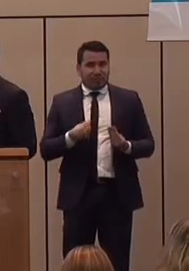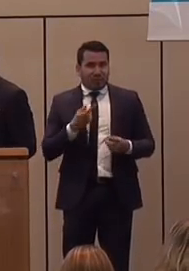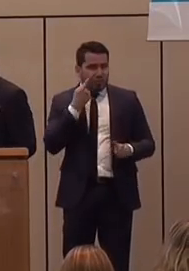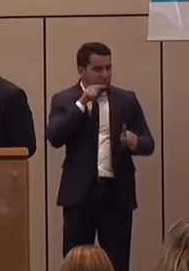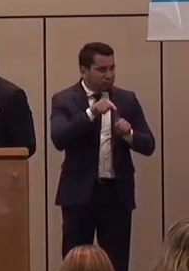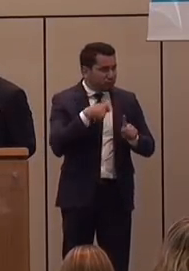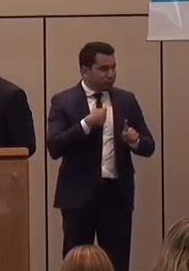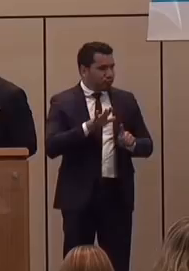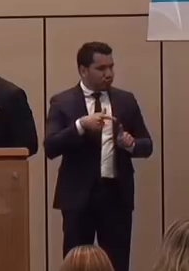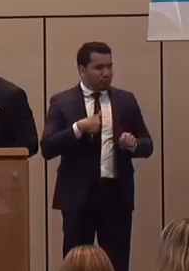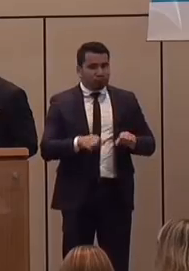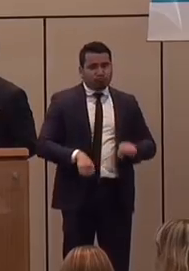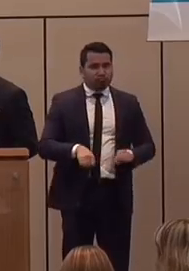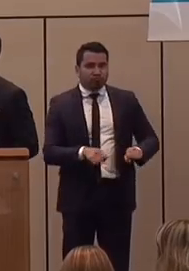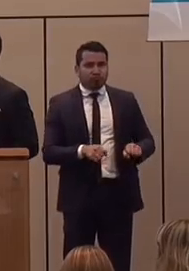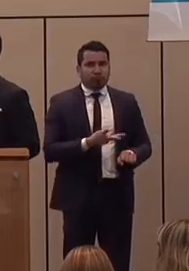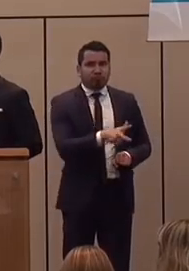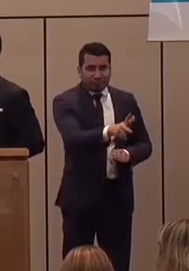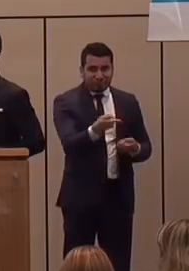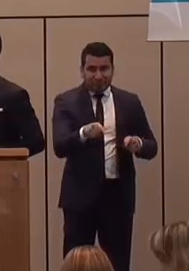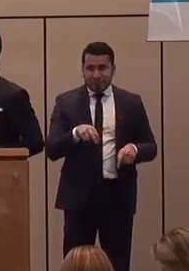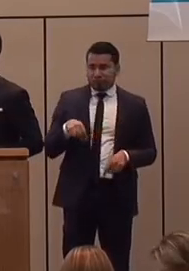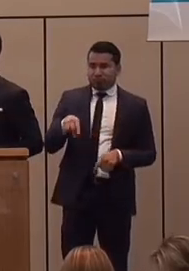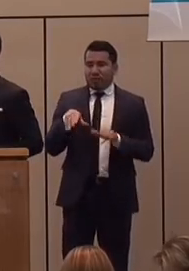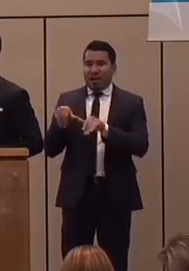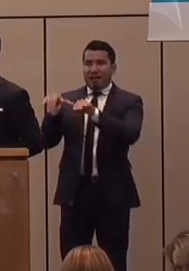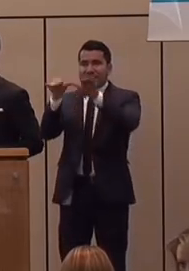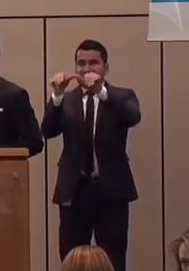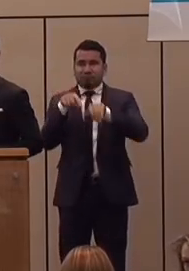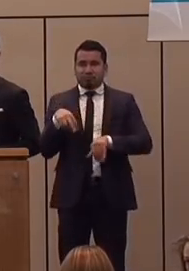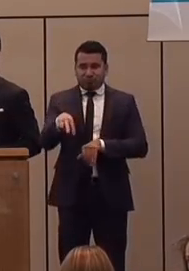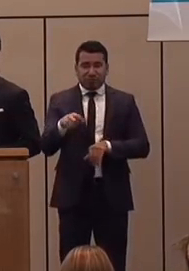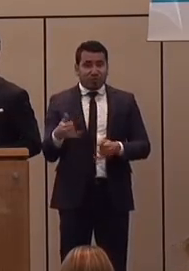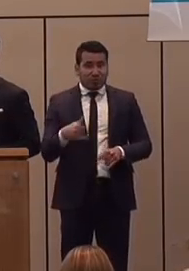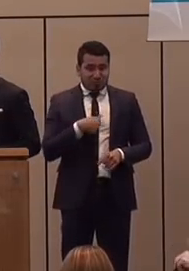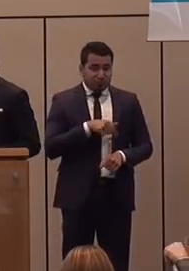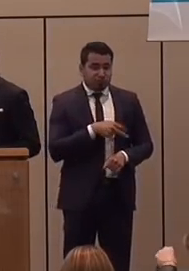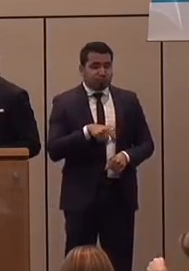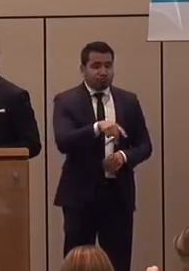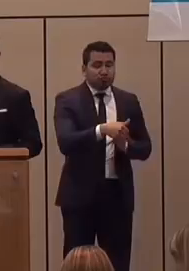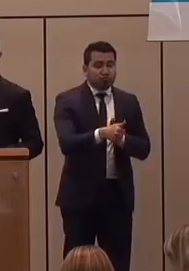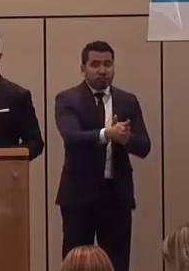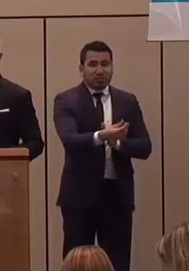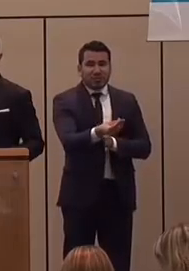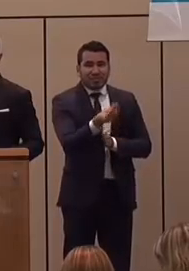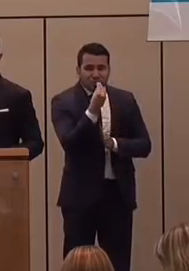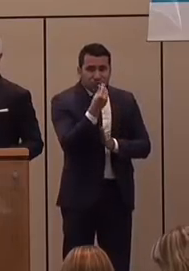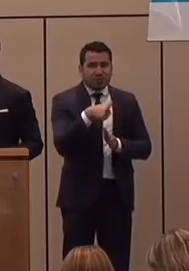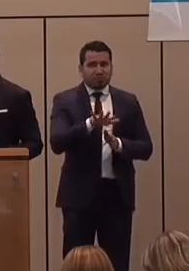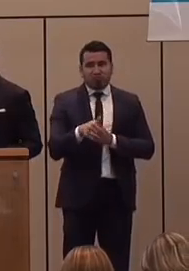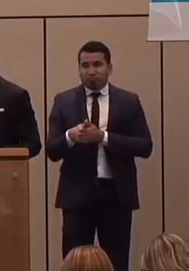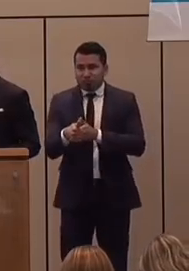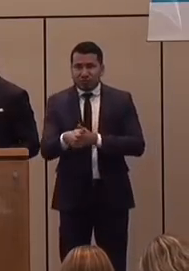turismo vamos a estar haciendo las rutas de avistamiento de aves rutas gastronómicas la ruta musical en ibagué tolima que